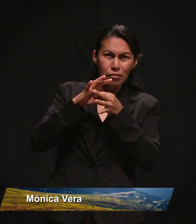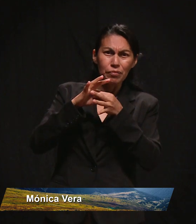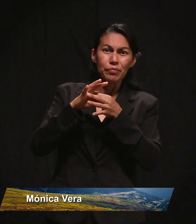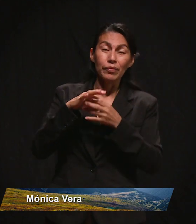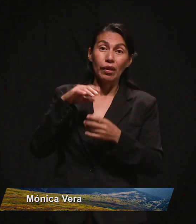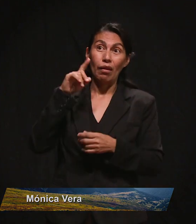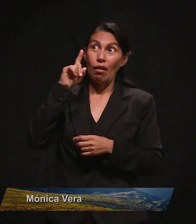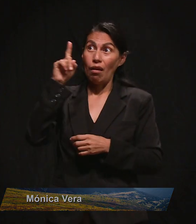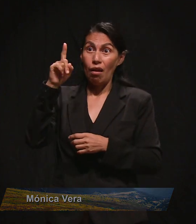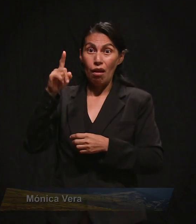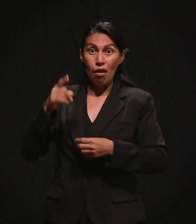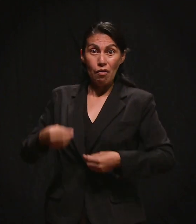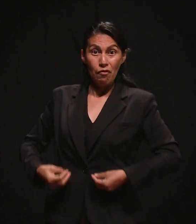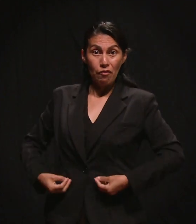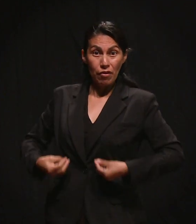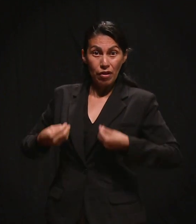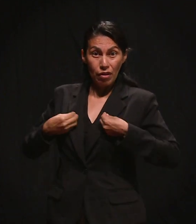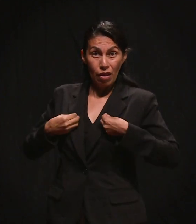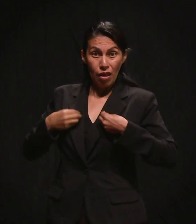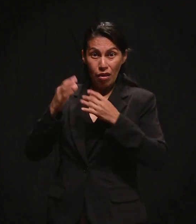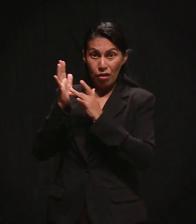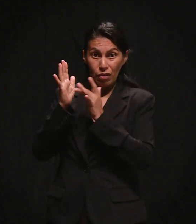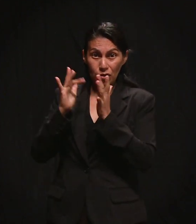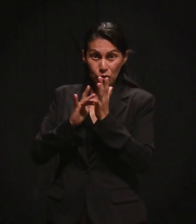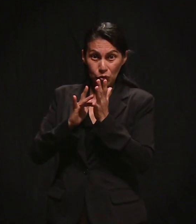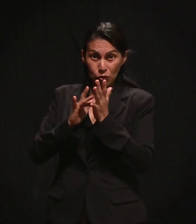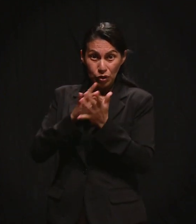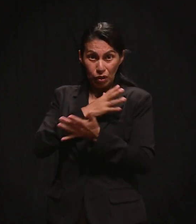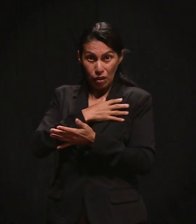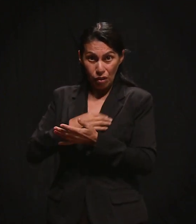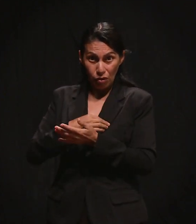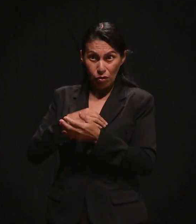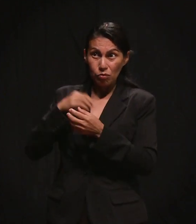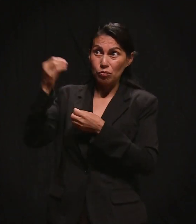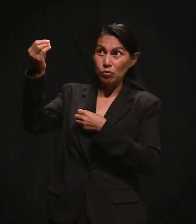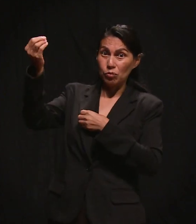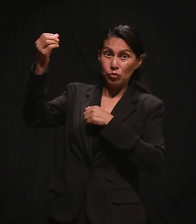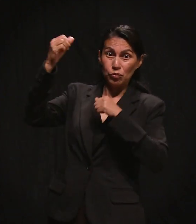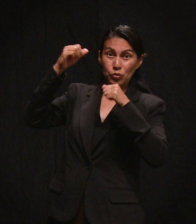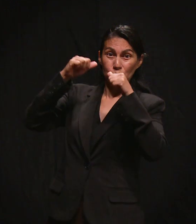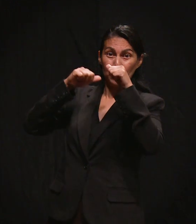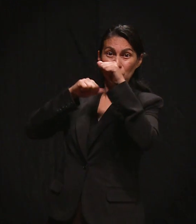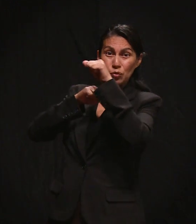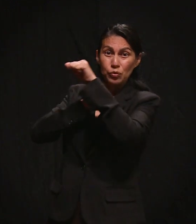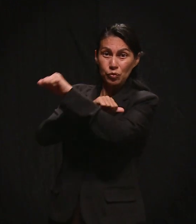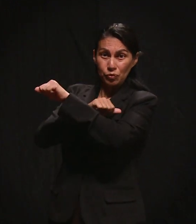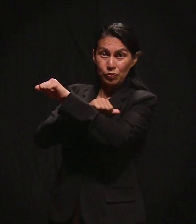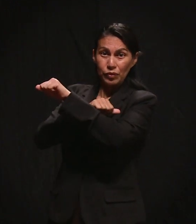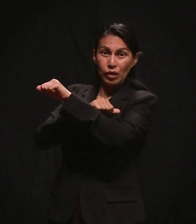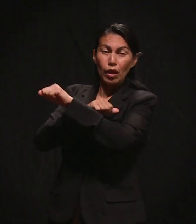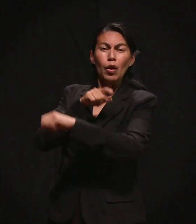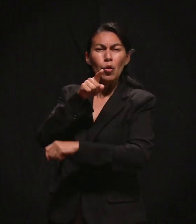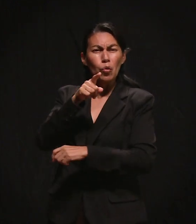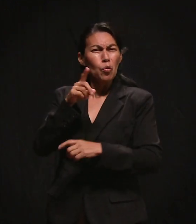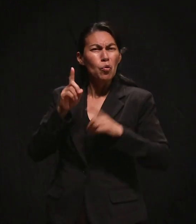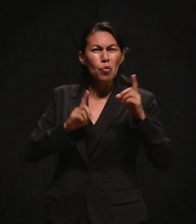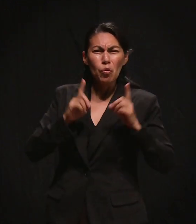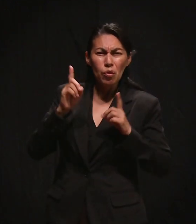vida a través de su Hijo para que tú no tuvieras la menor duda de su gracia y de su